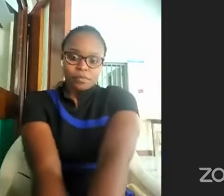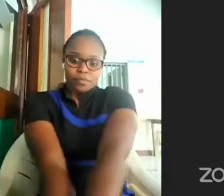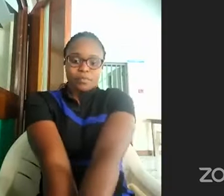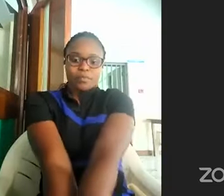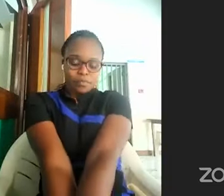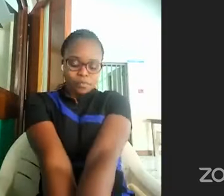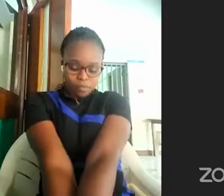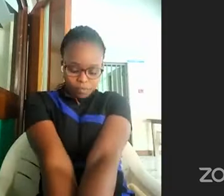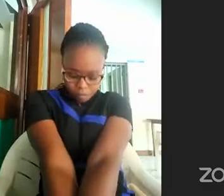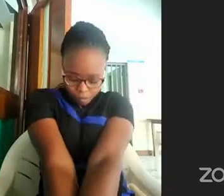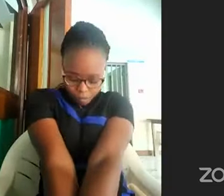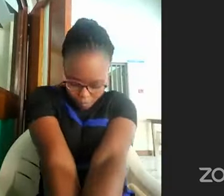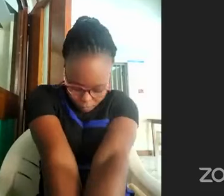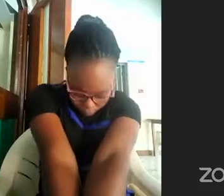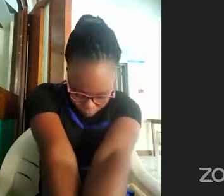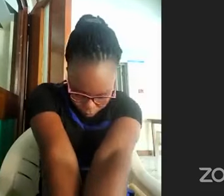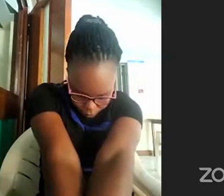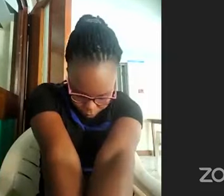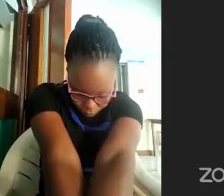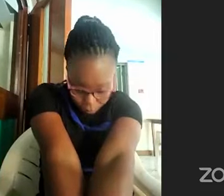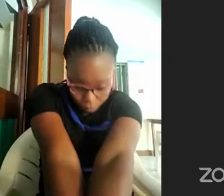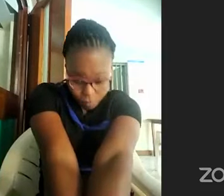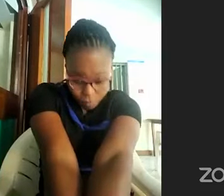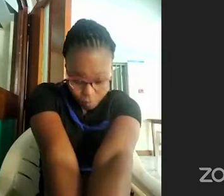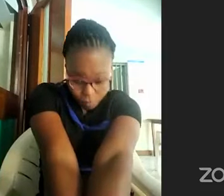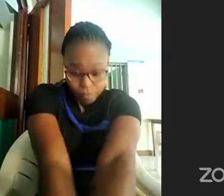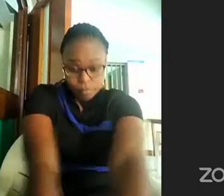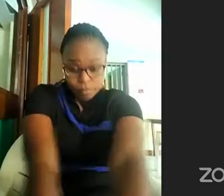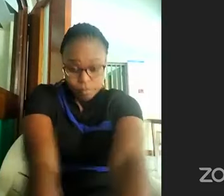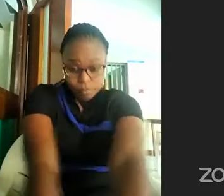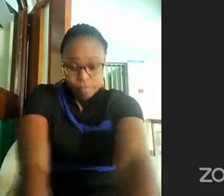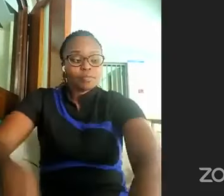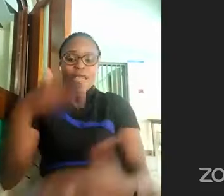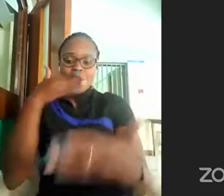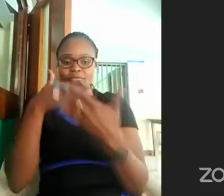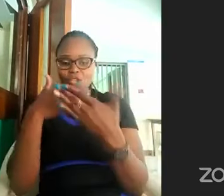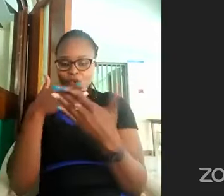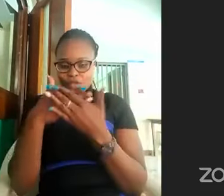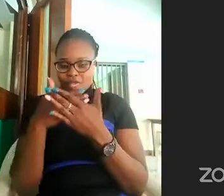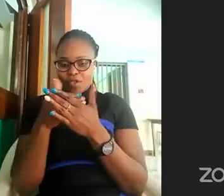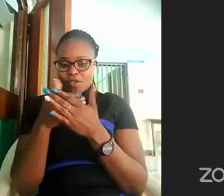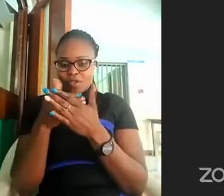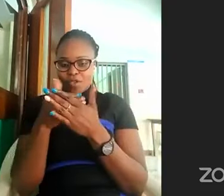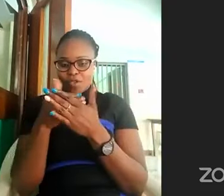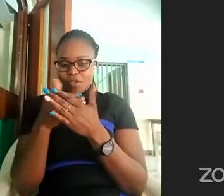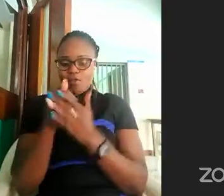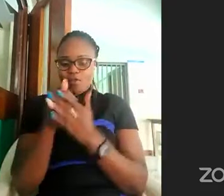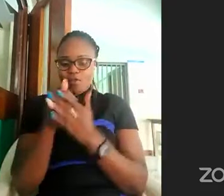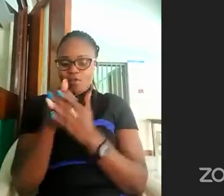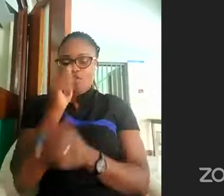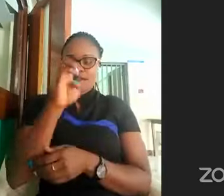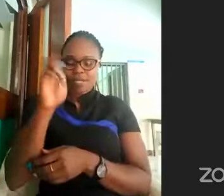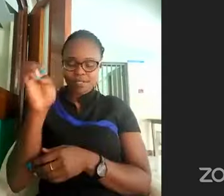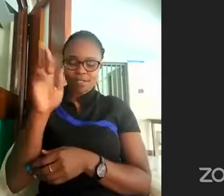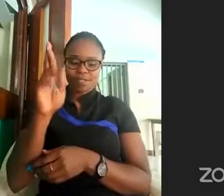na tunashukuru sana kwa kazi nzuri ambayo unafanya kwa society. Kwa hivyo, mtaniruhusu